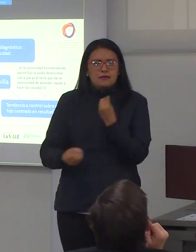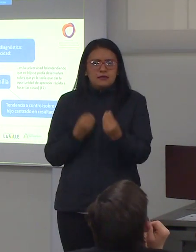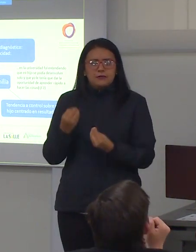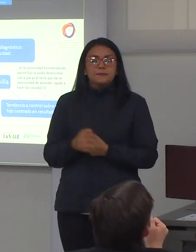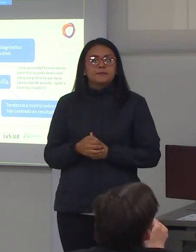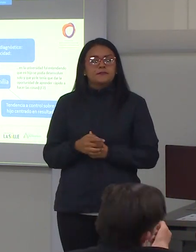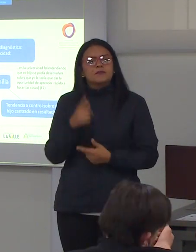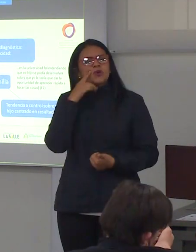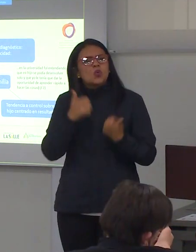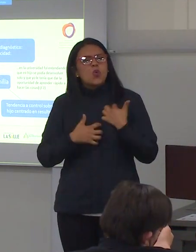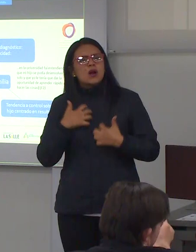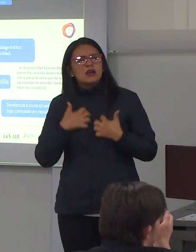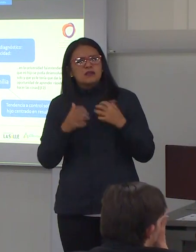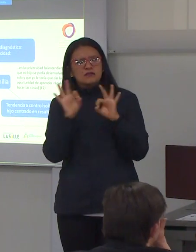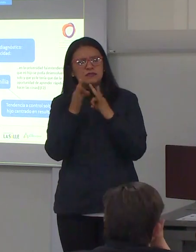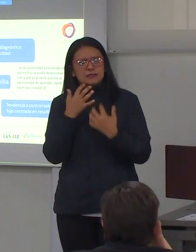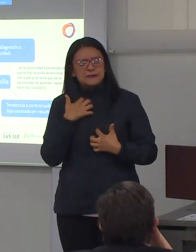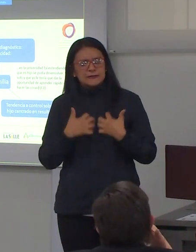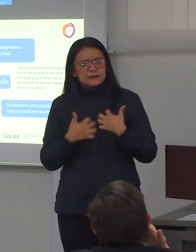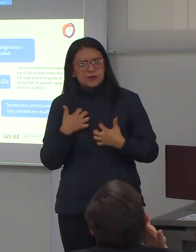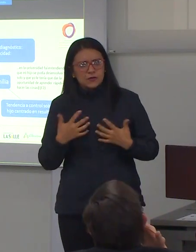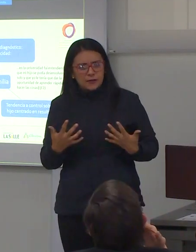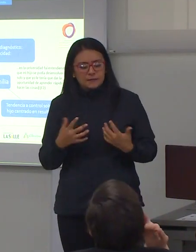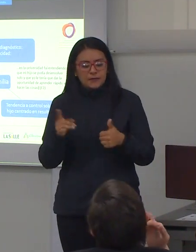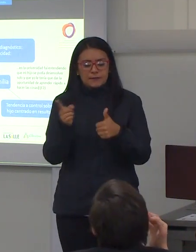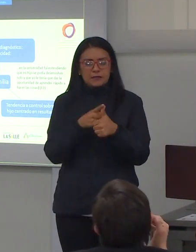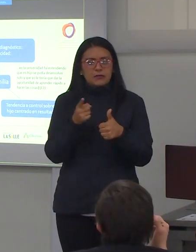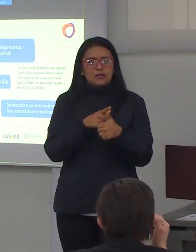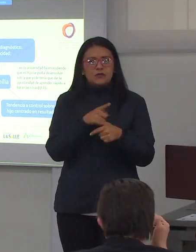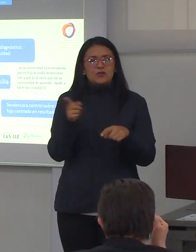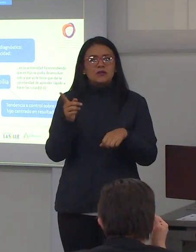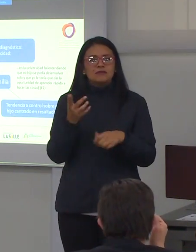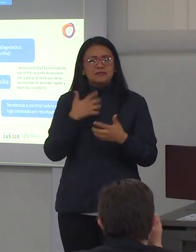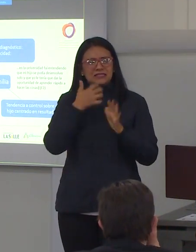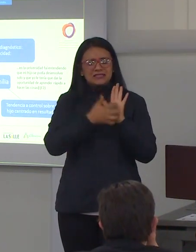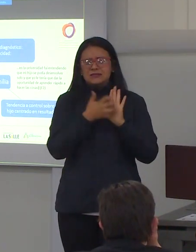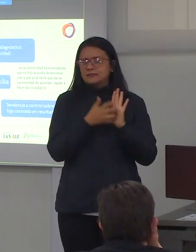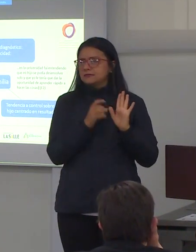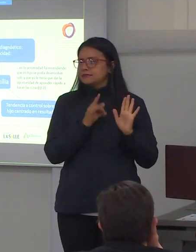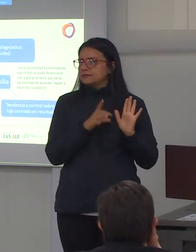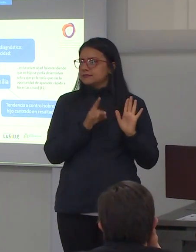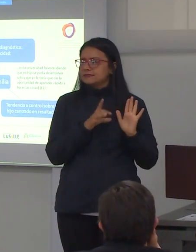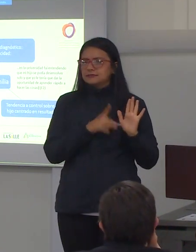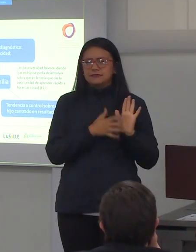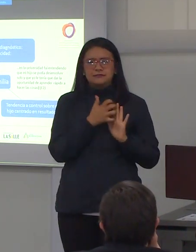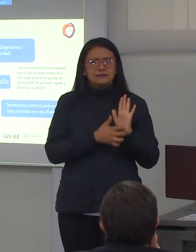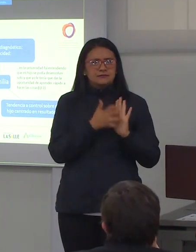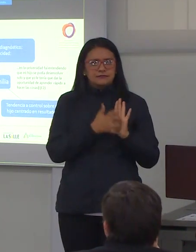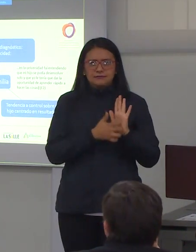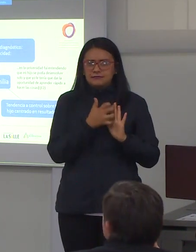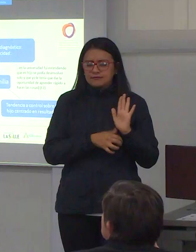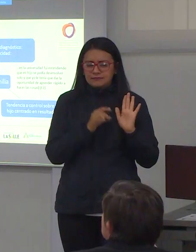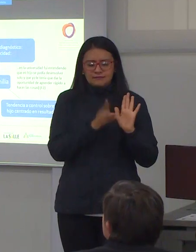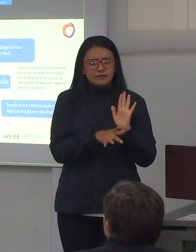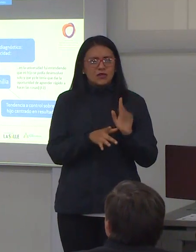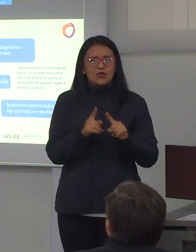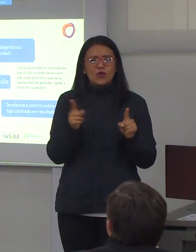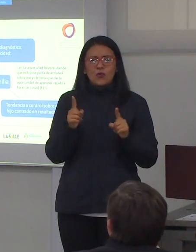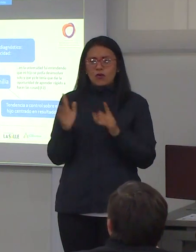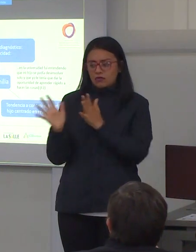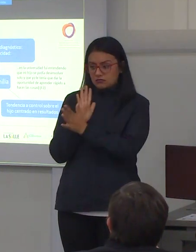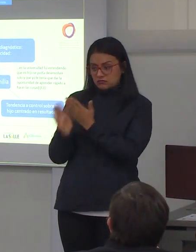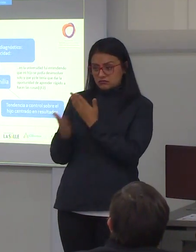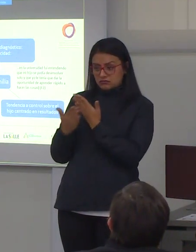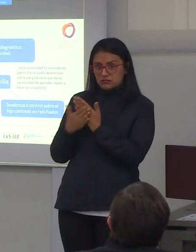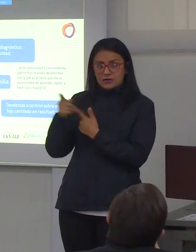¿cuál era el temor de las familias? era primero la negación del diagnóstico o sea de entrada ellos no nos comunicaron